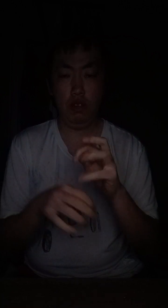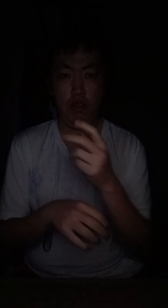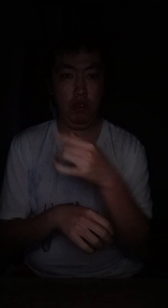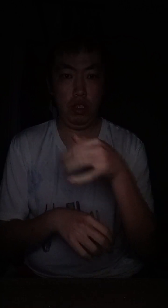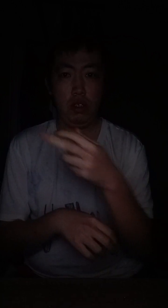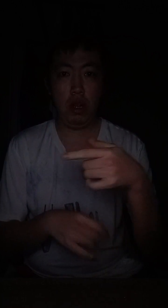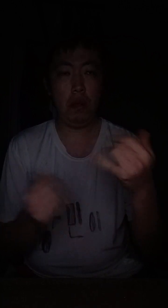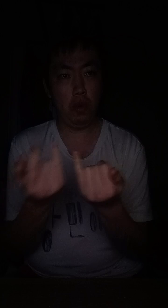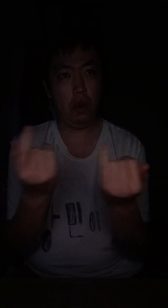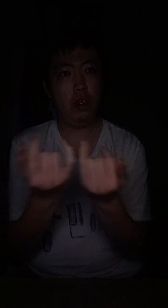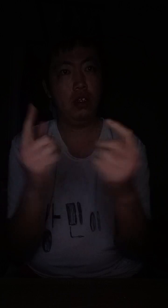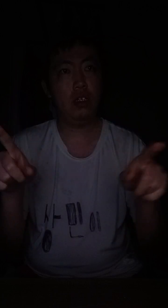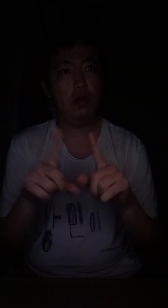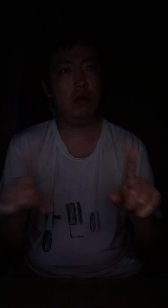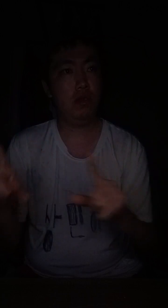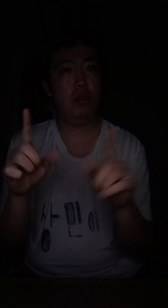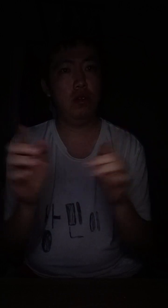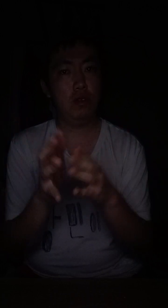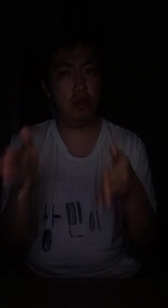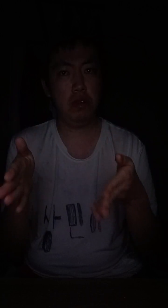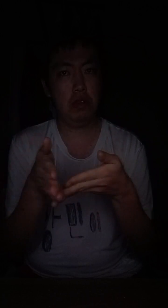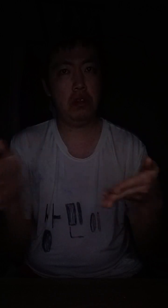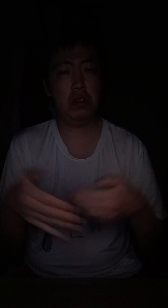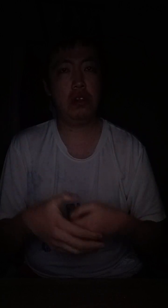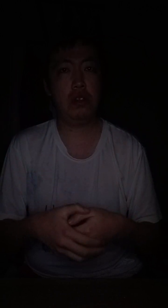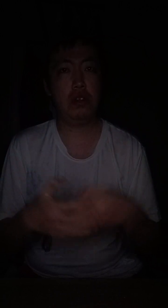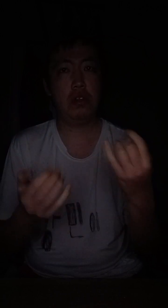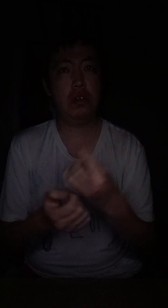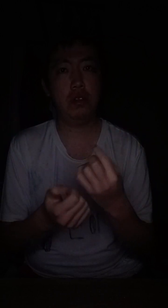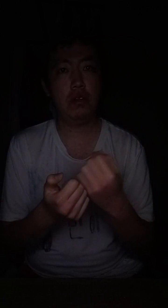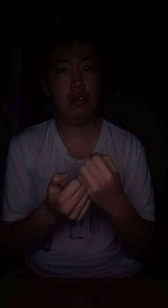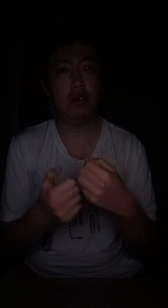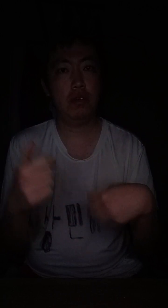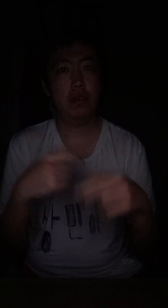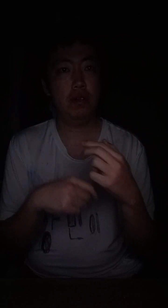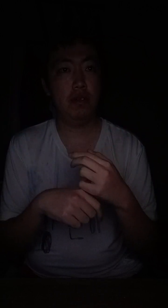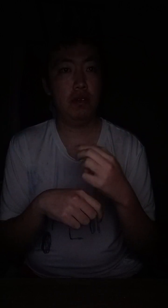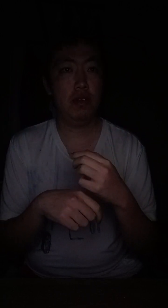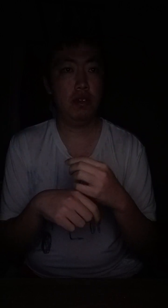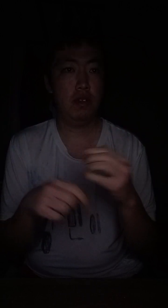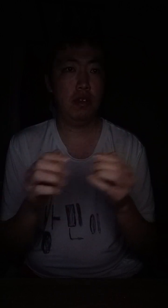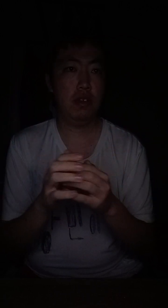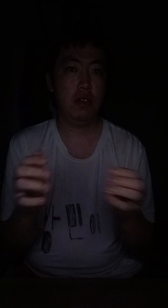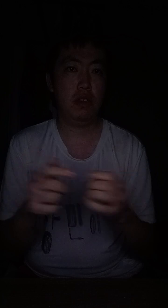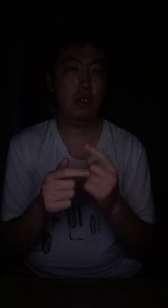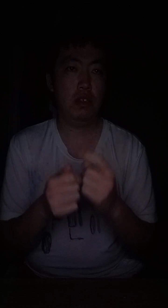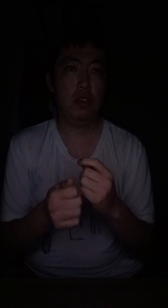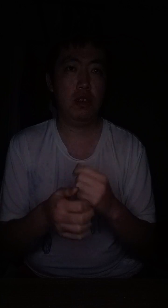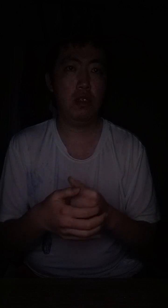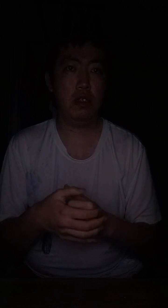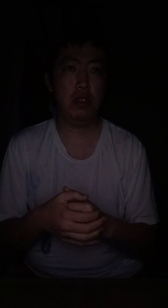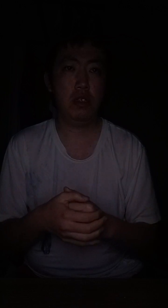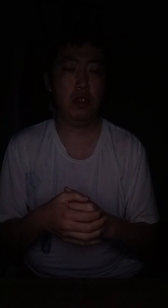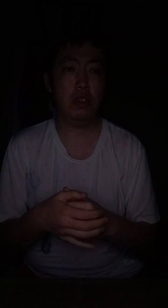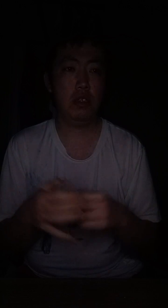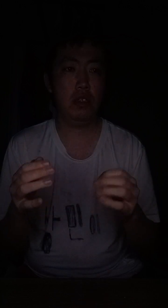남녀 화장실을 의무적으로 분리하도록 한 개정안도 아직 국회에 계류 중입니다. 범죄 의도를 가지고